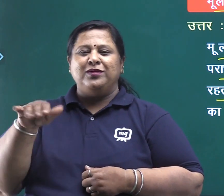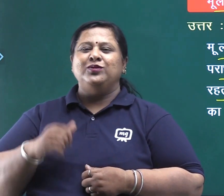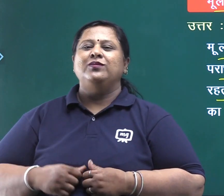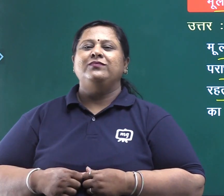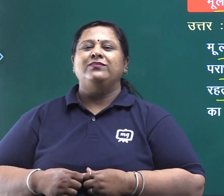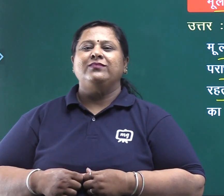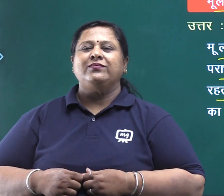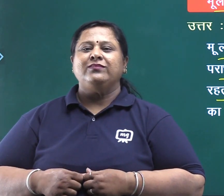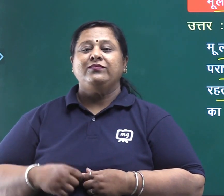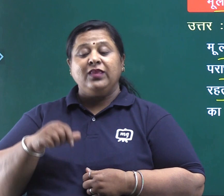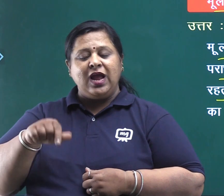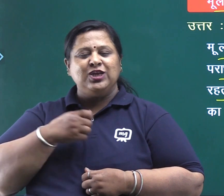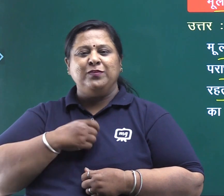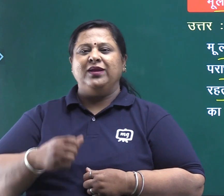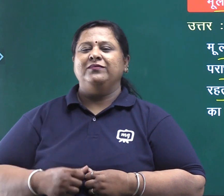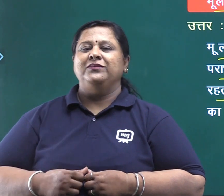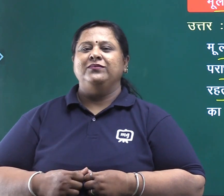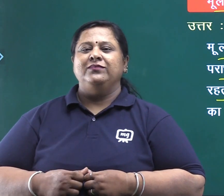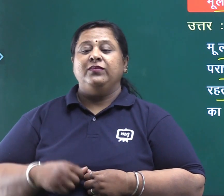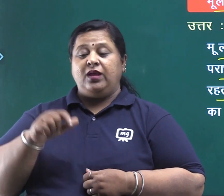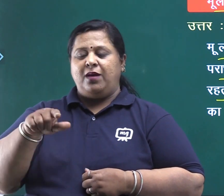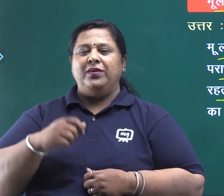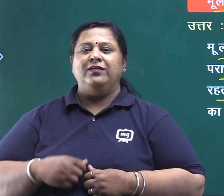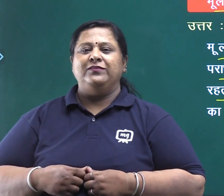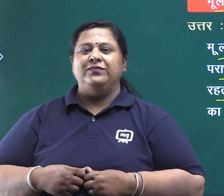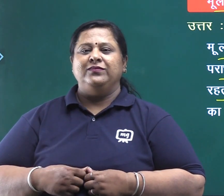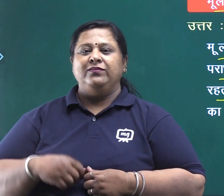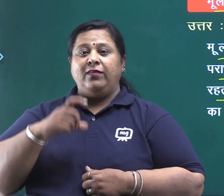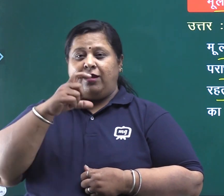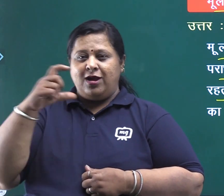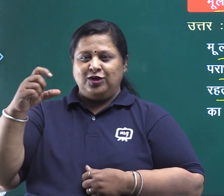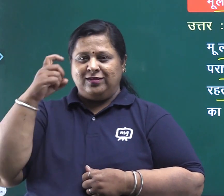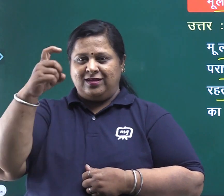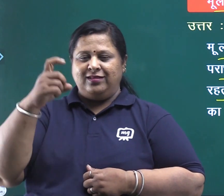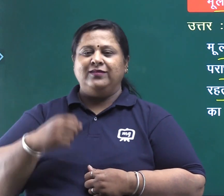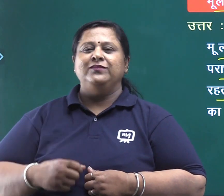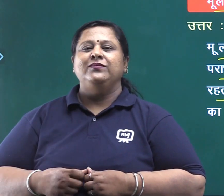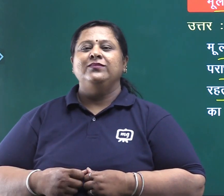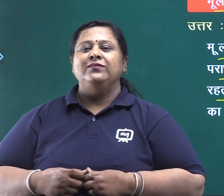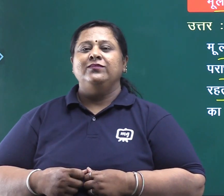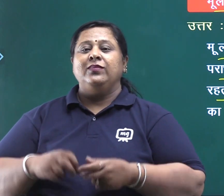बच्चों, आज हमने यहाँ पर कक्षा